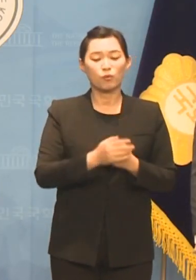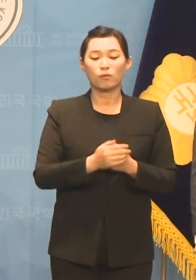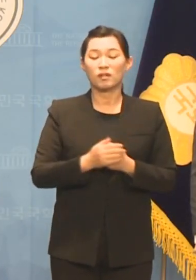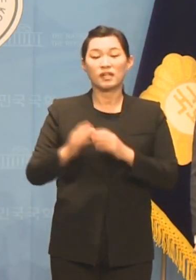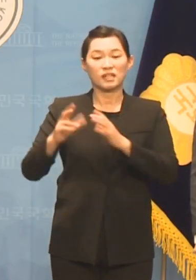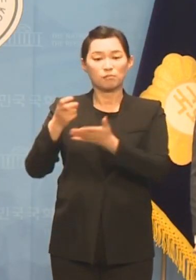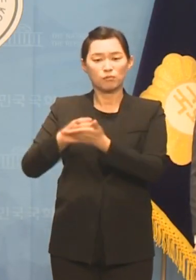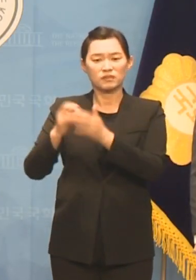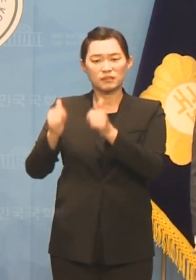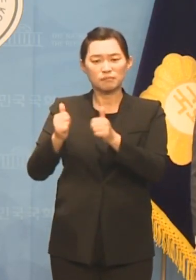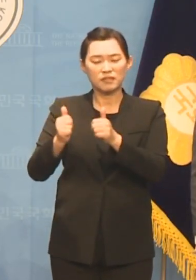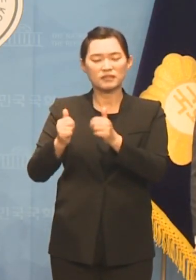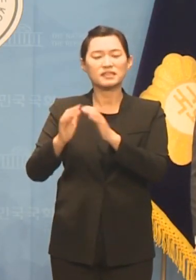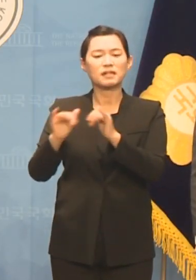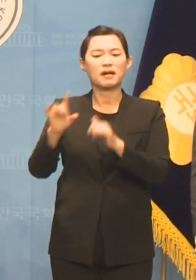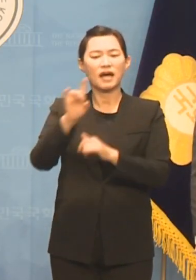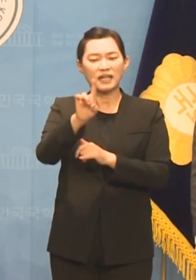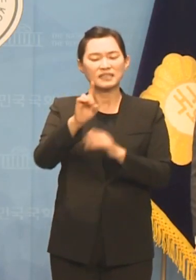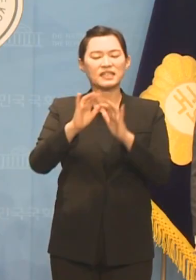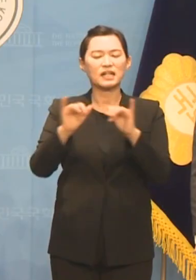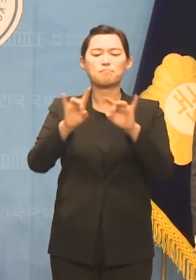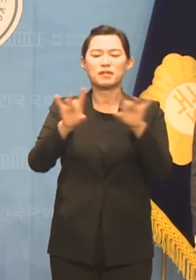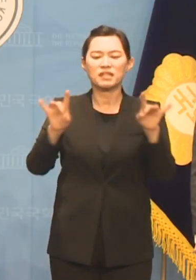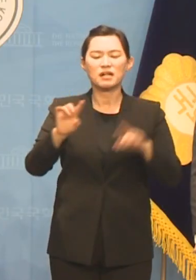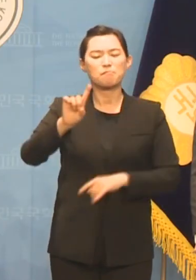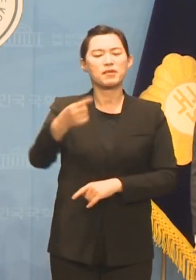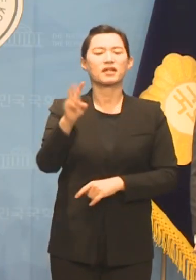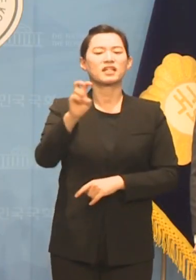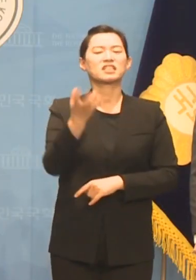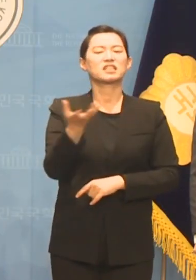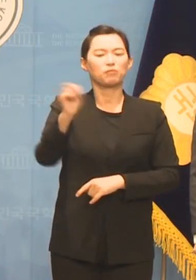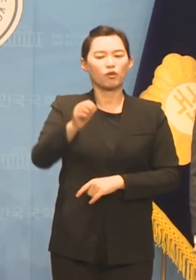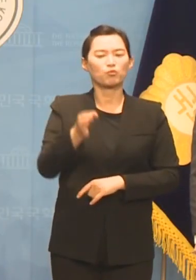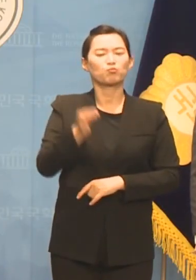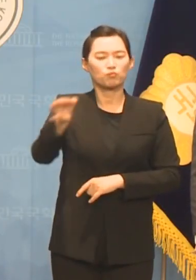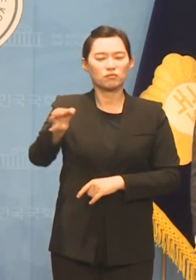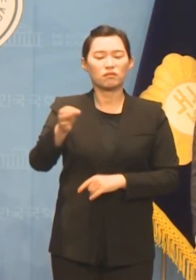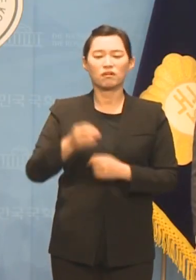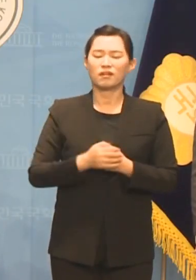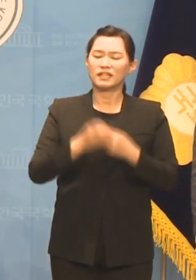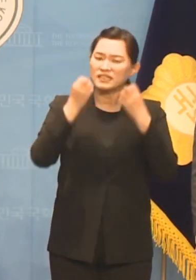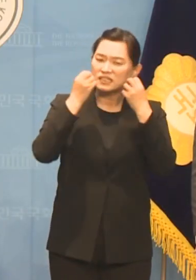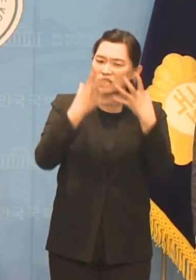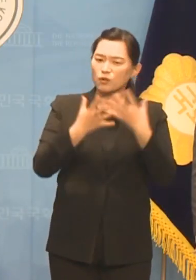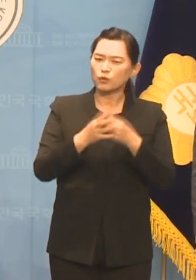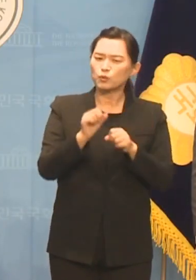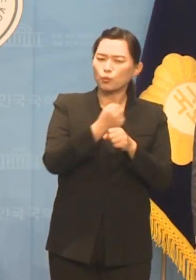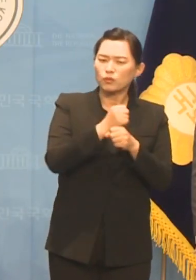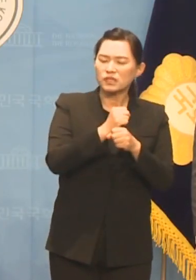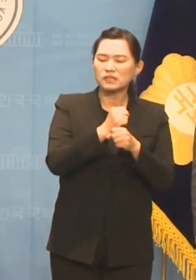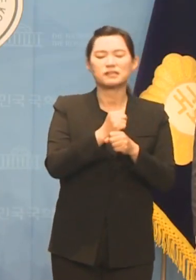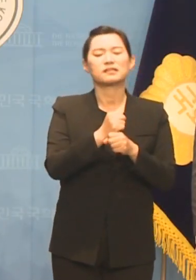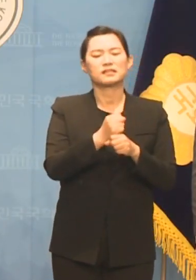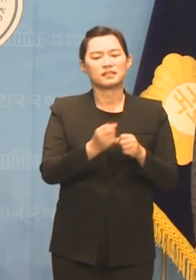헌법재판관 한 명당 120억을 받았다. 이건 새로운 조작